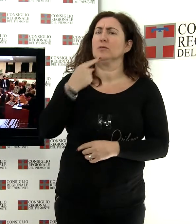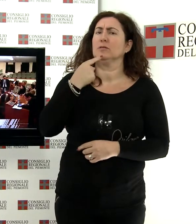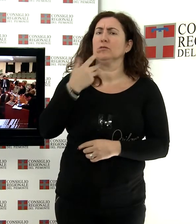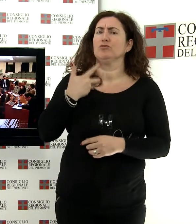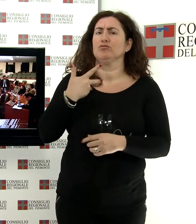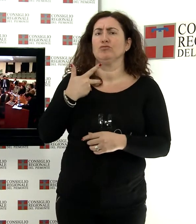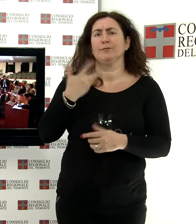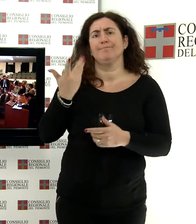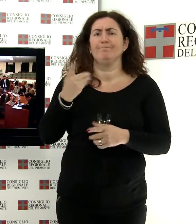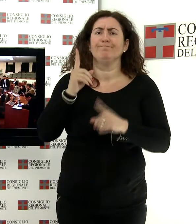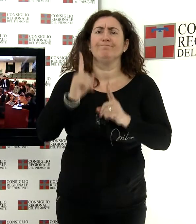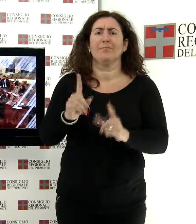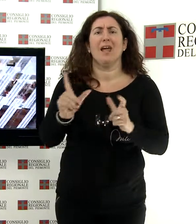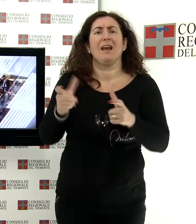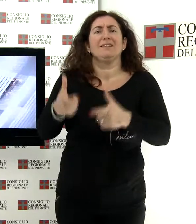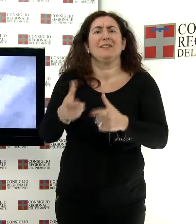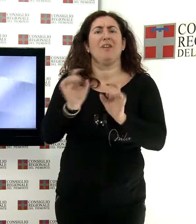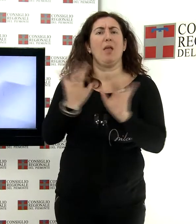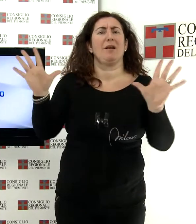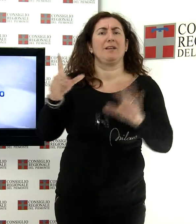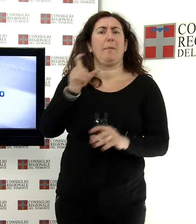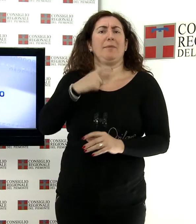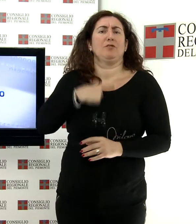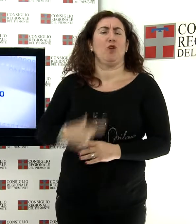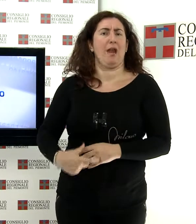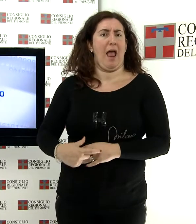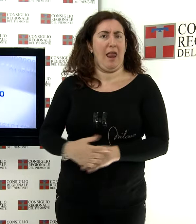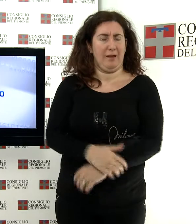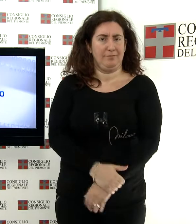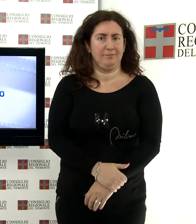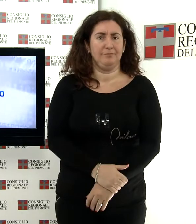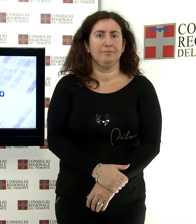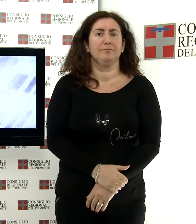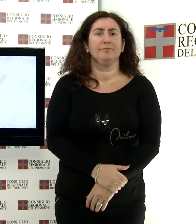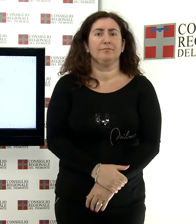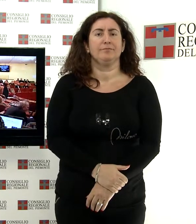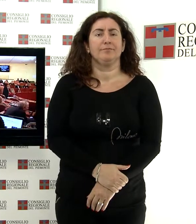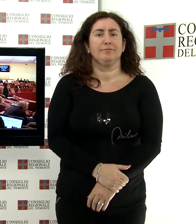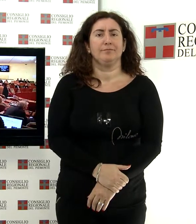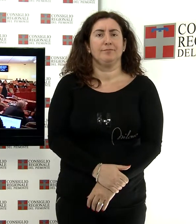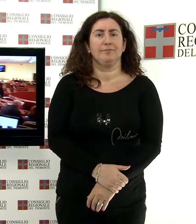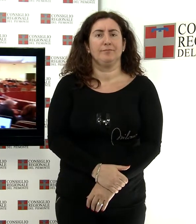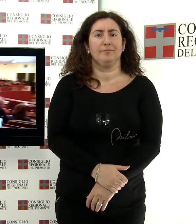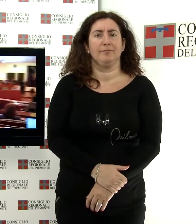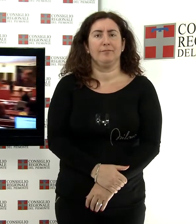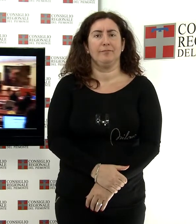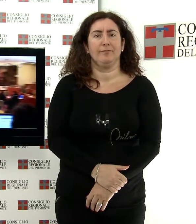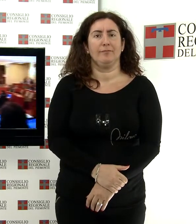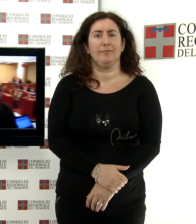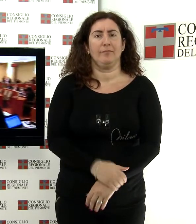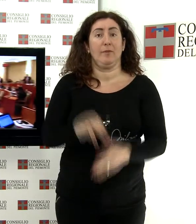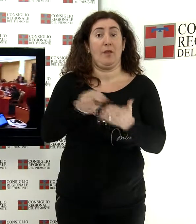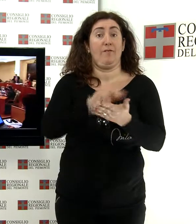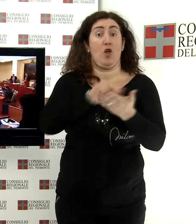misure restrittive della libertà personale. In primo piano. Con 32 voti